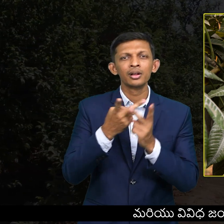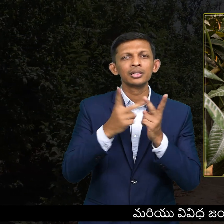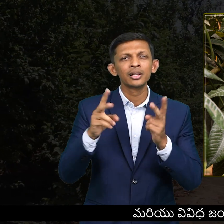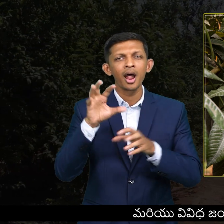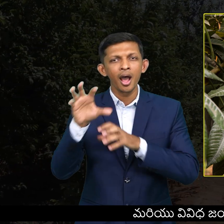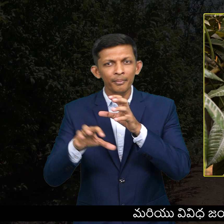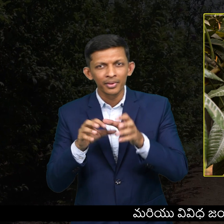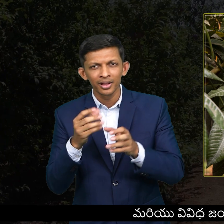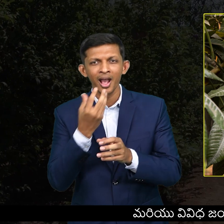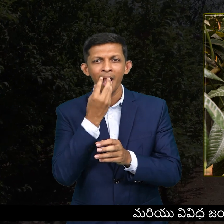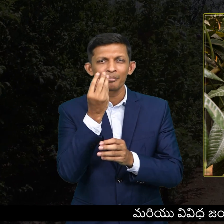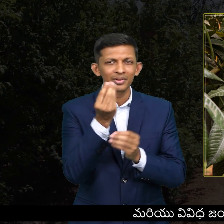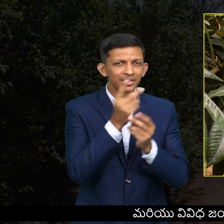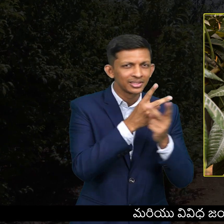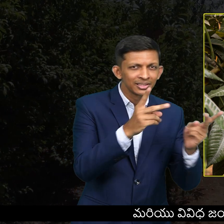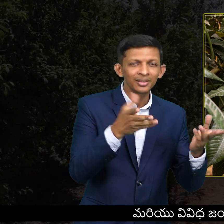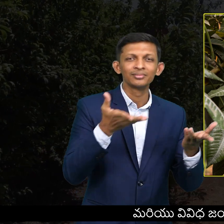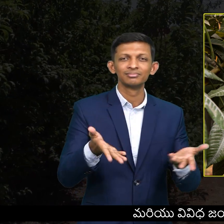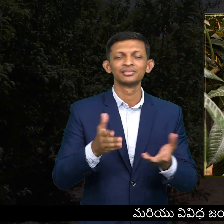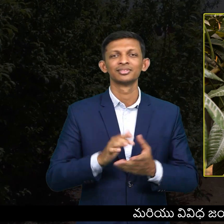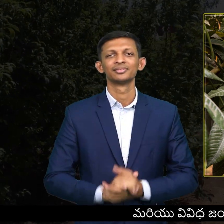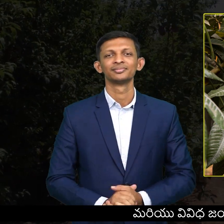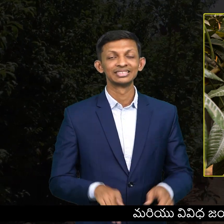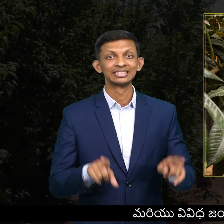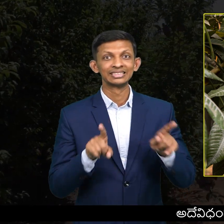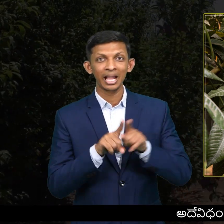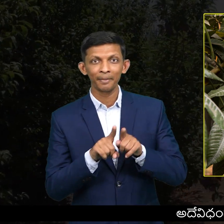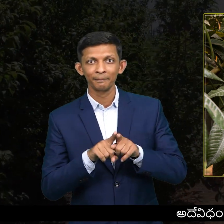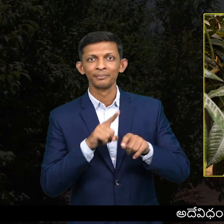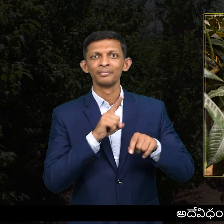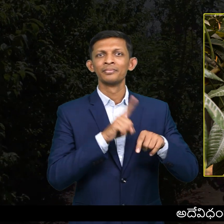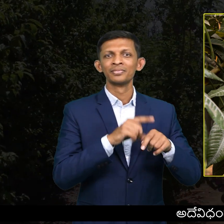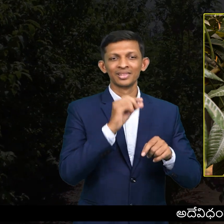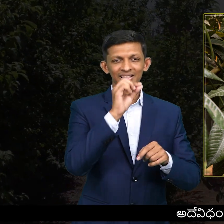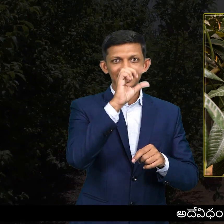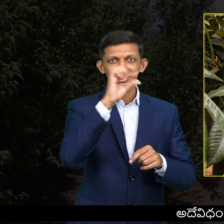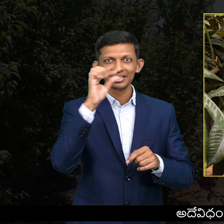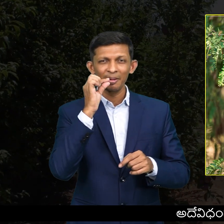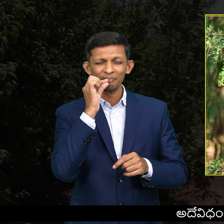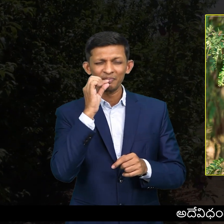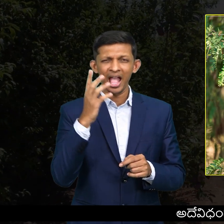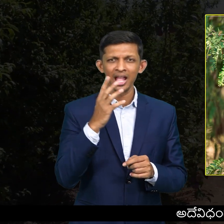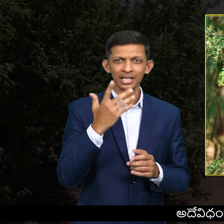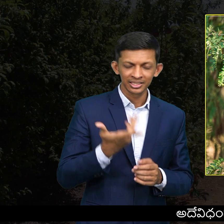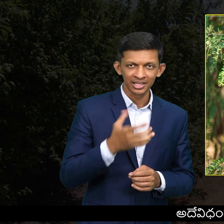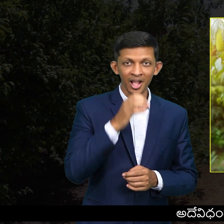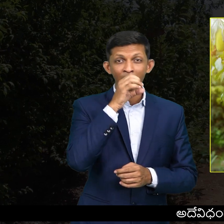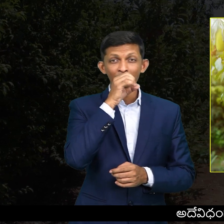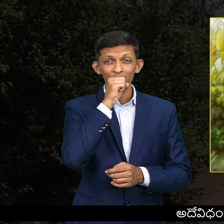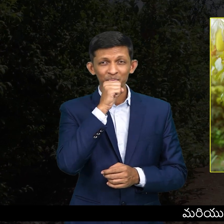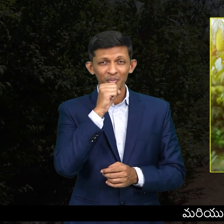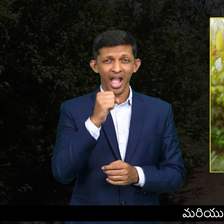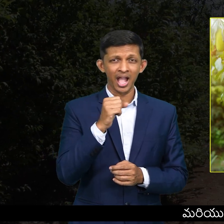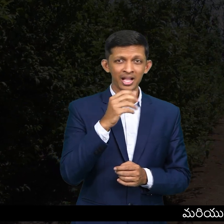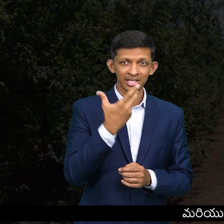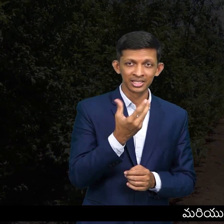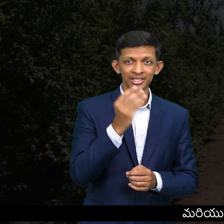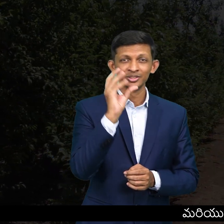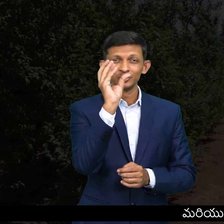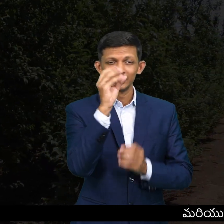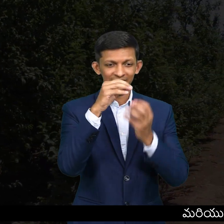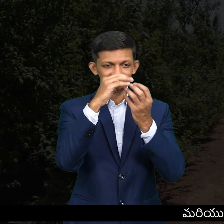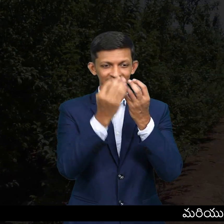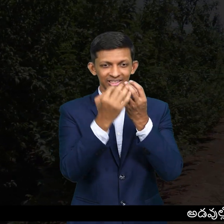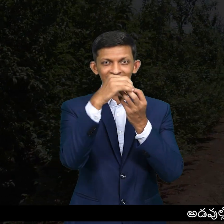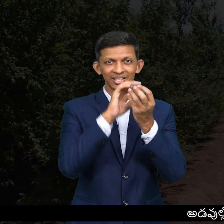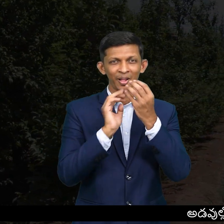చూస్తారు. అదేవిధంగా చింత, మామిడి మరియు ఉసిరి